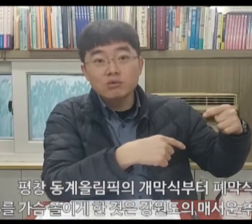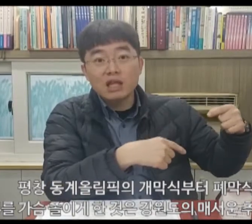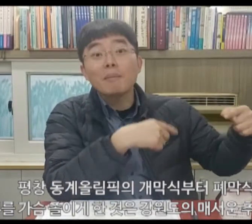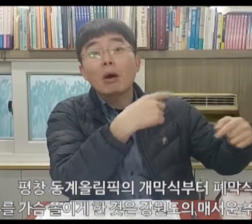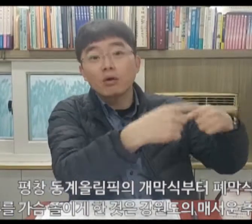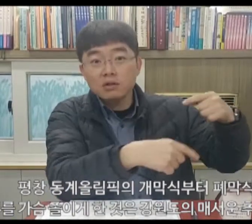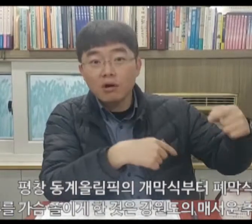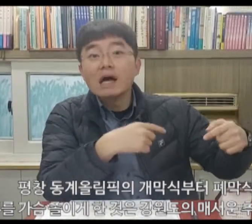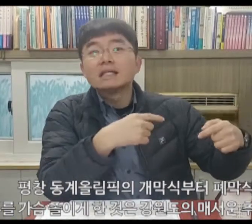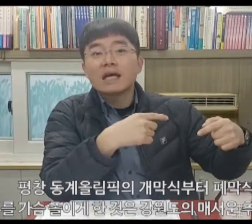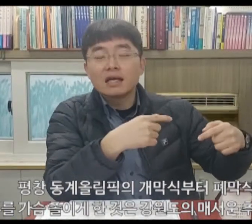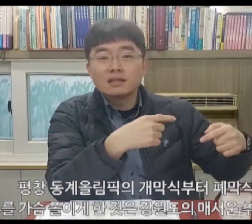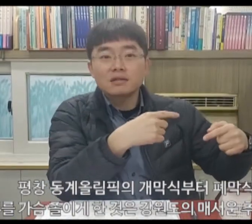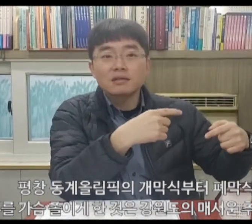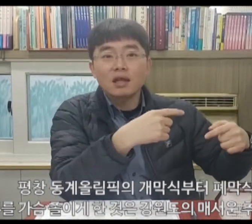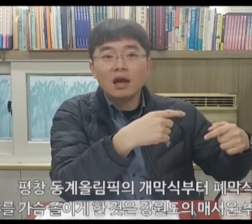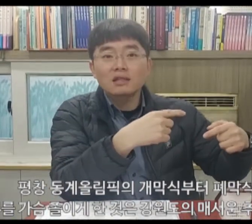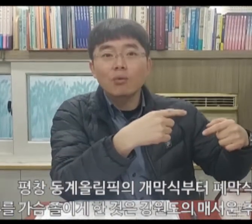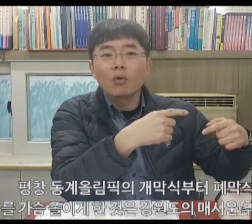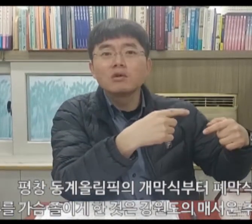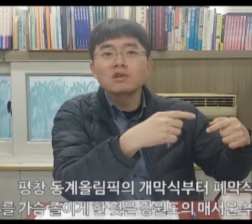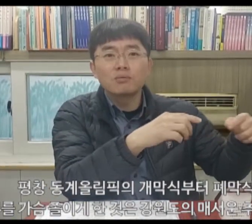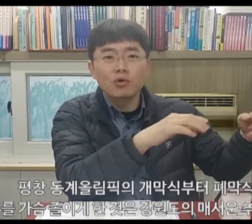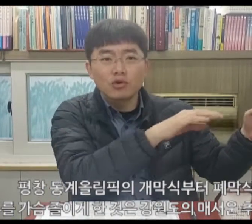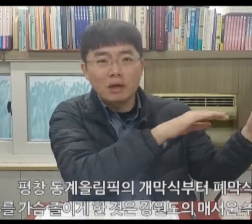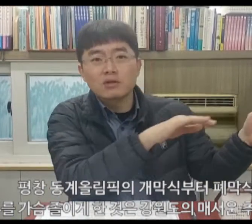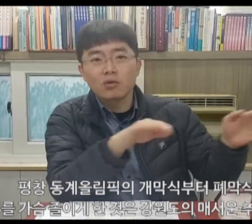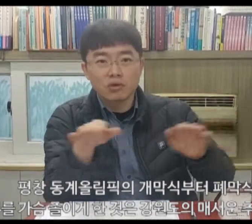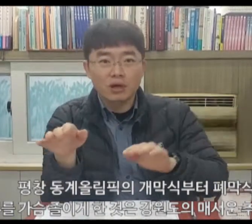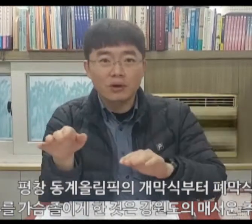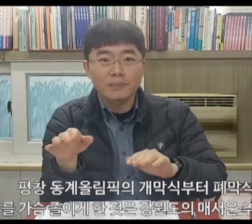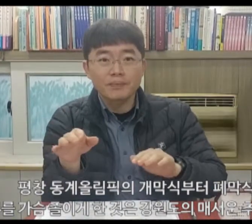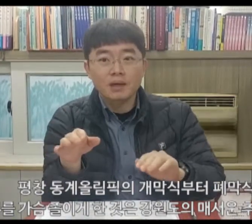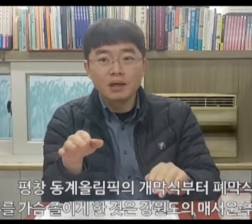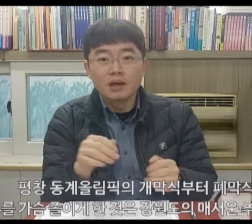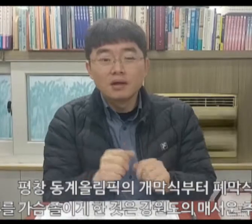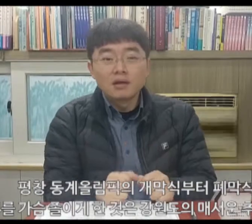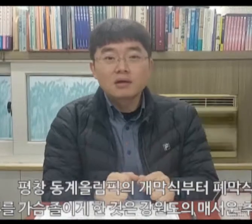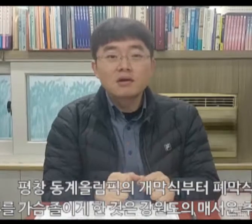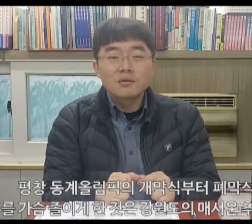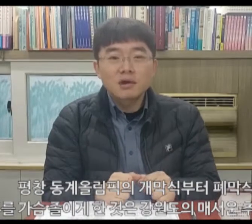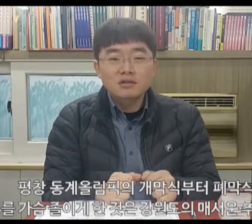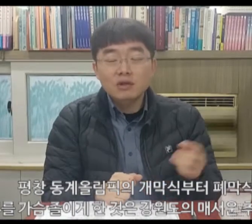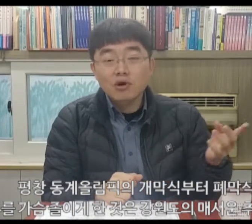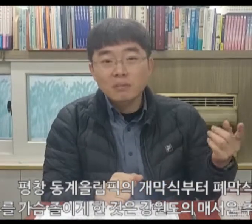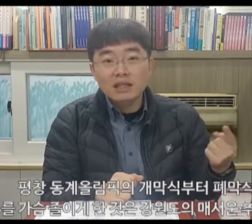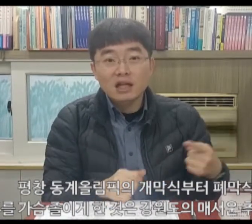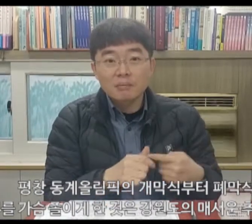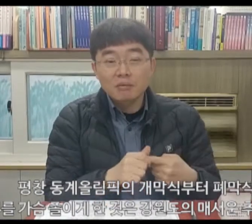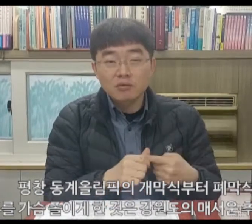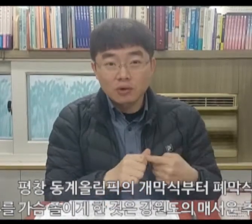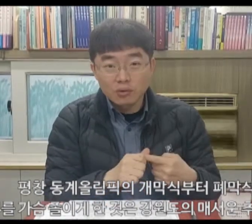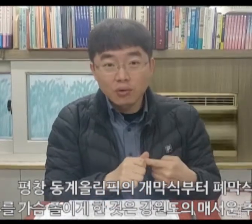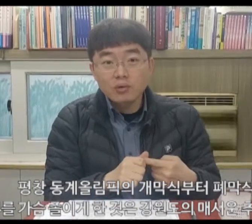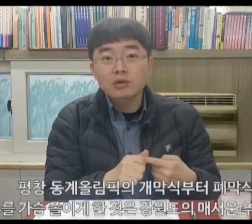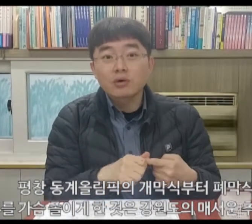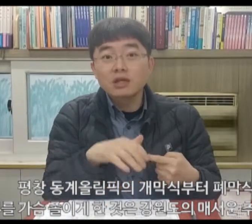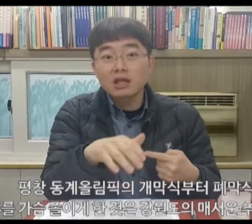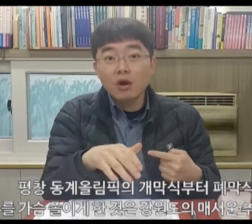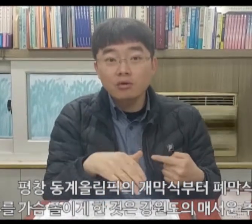다 바꿔서 자연스럽게 가장 원어적인 표현을 만들어 놓는 거예요. 그러려면 쉐도잉을 많이 하는 방법도 있고, 그리고 이런 내용들을